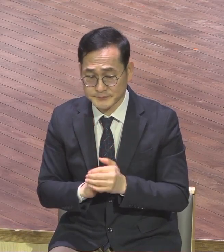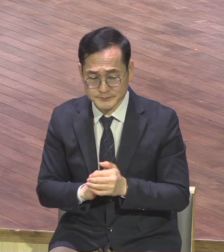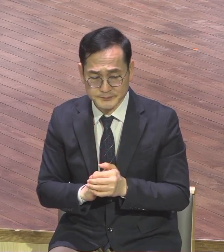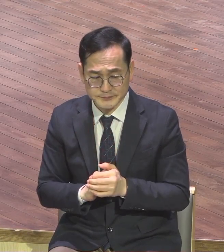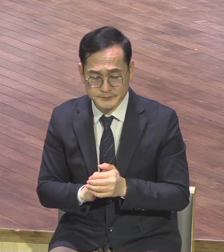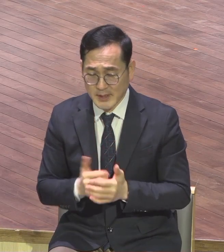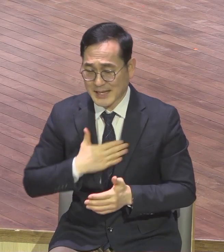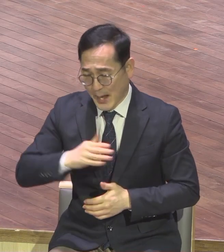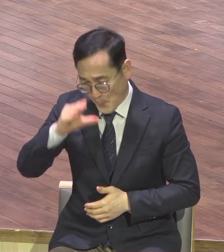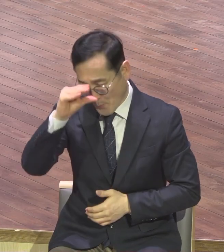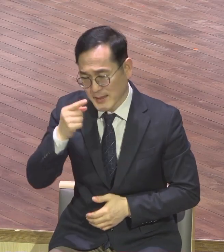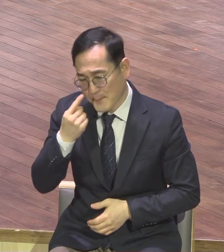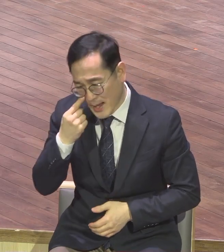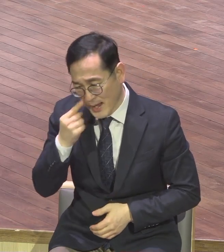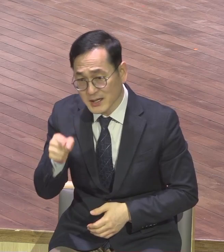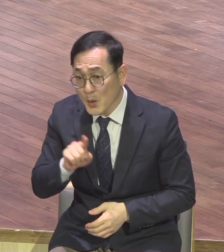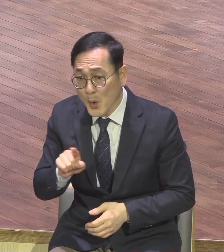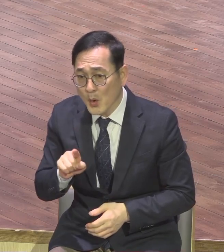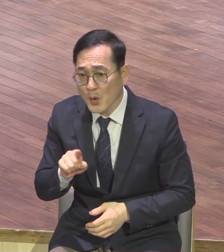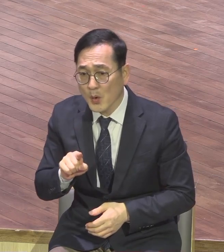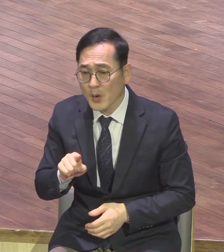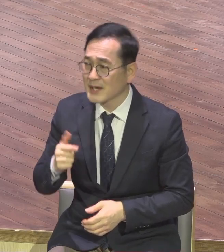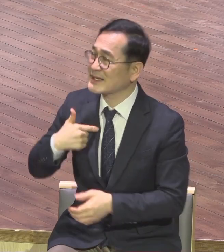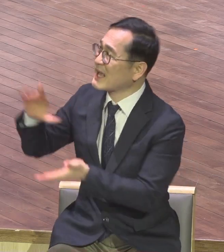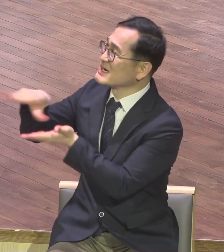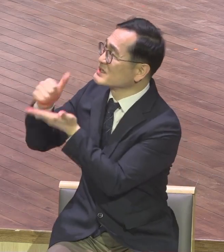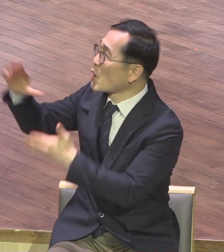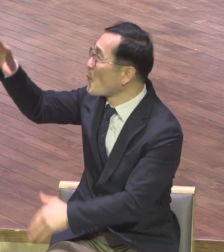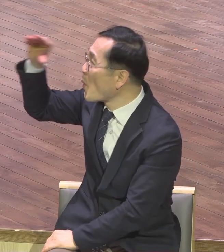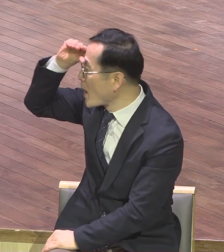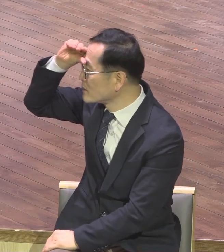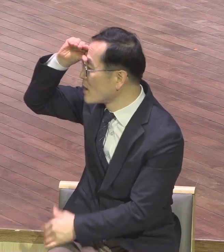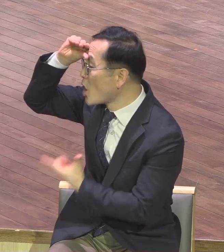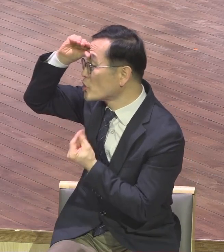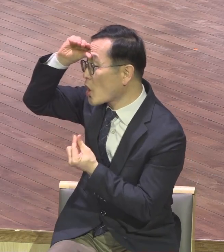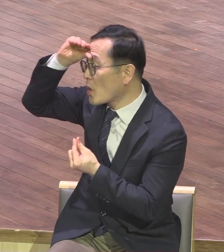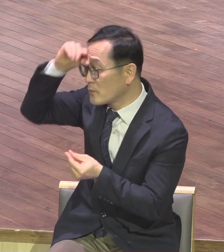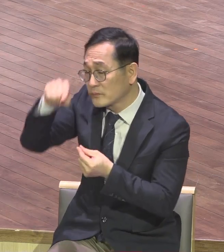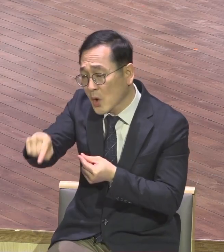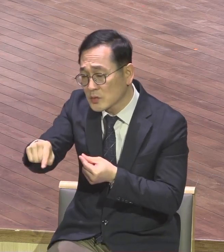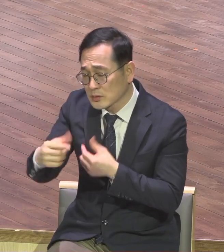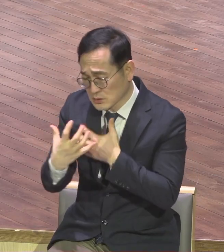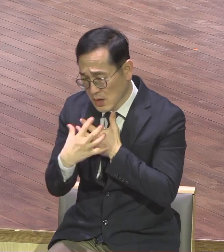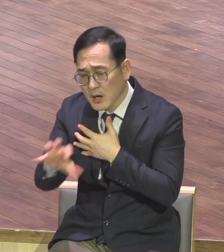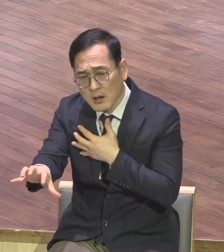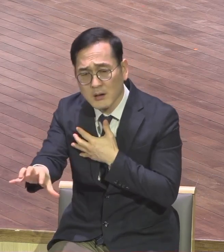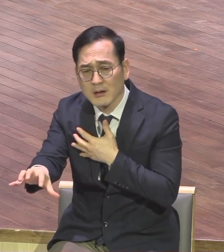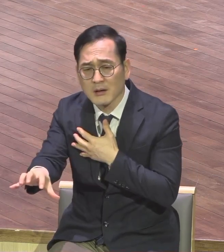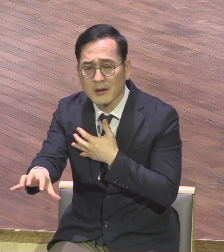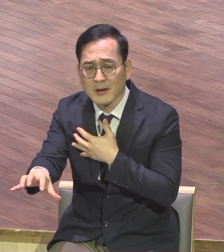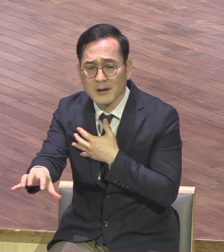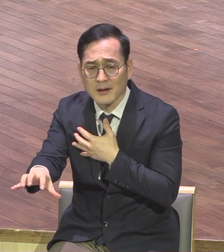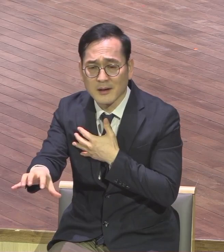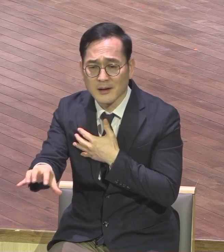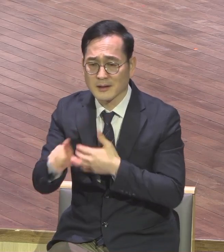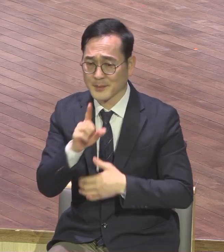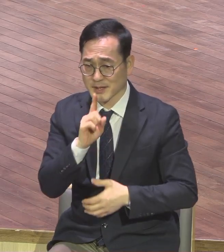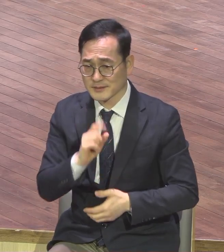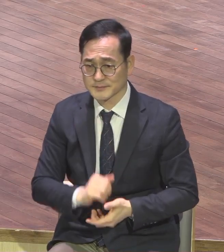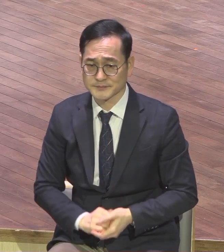있습니다. 내가 그리스도를 본받은 자가 된 것 같이 너희는 나를 본받는 자가